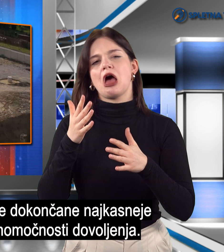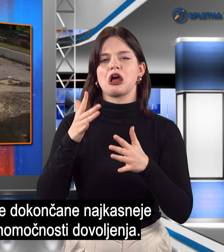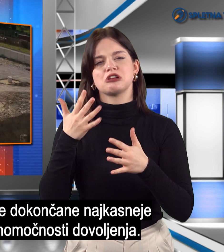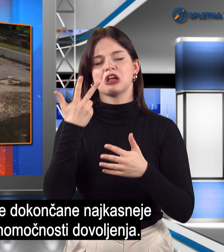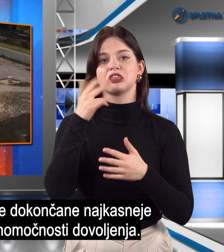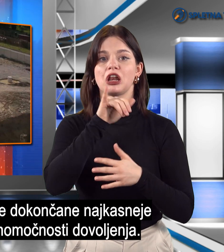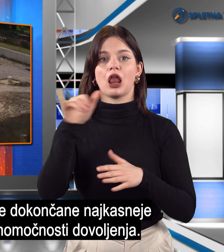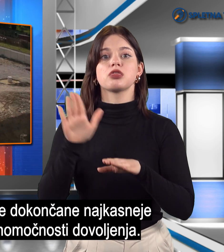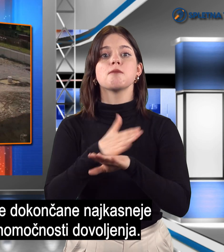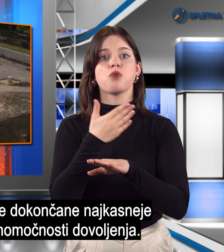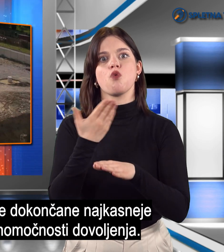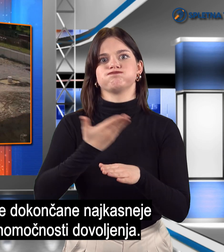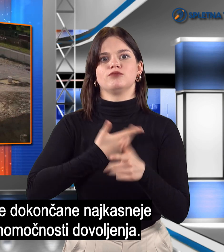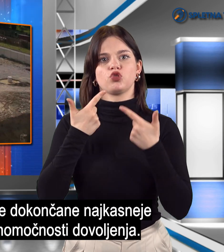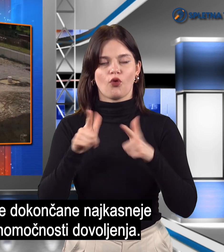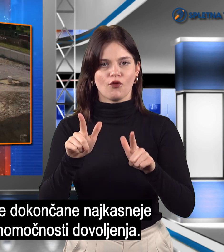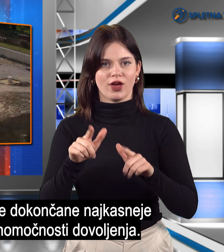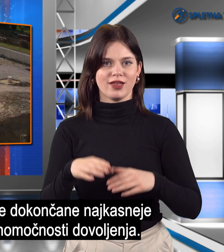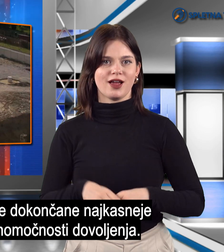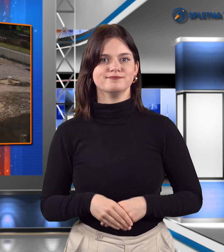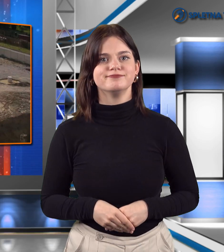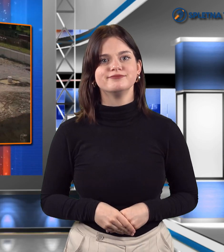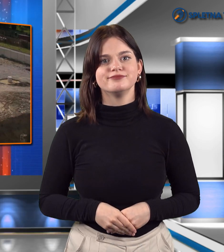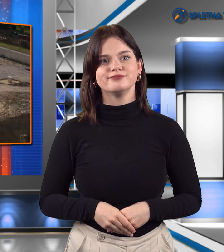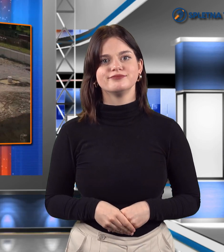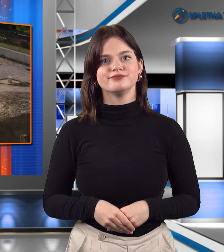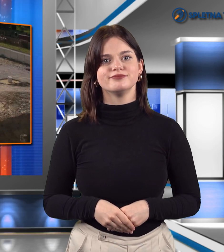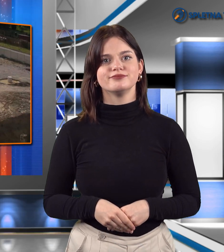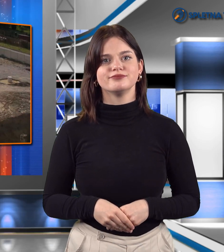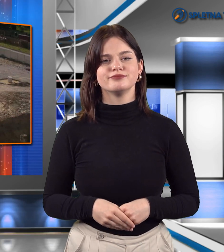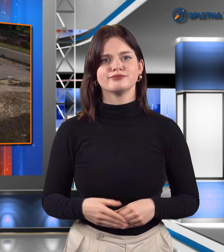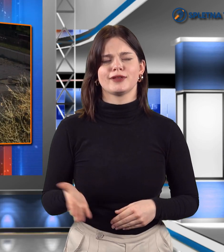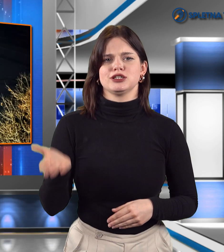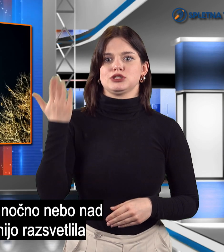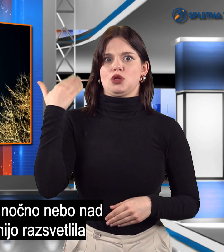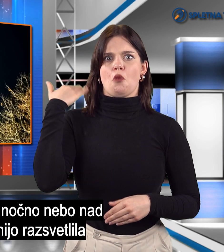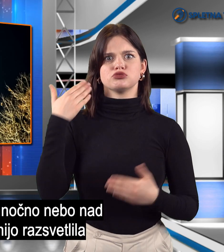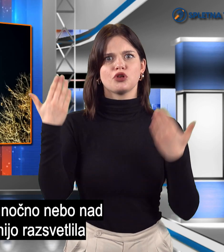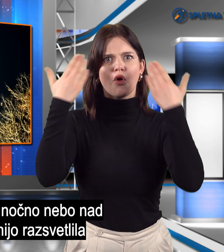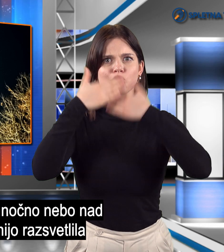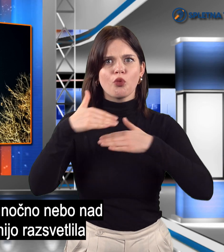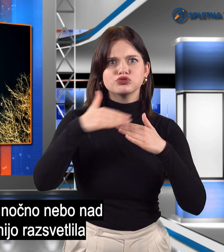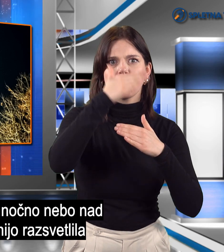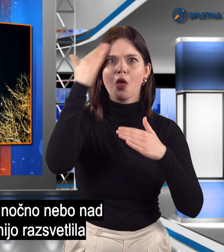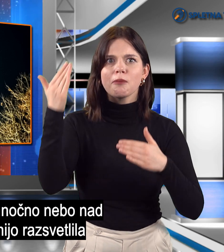dokončane najkasneje 3 leta po pravnomočnosti dovoljenja. Sinoči je nočno nebo nad